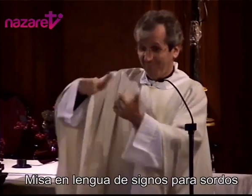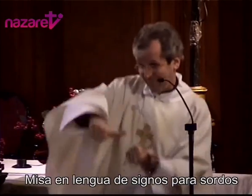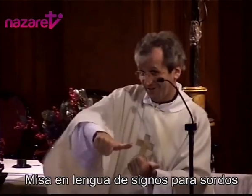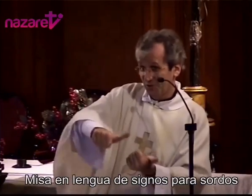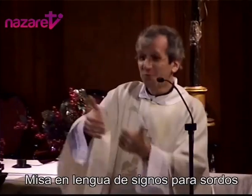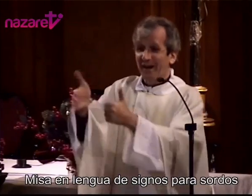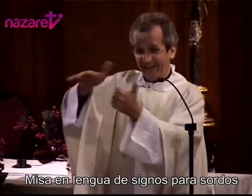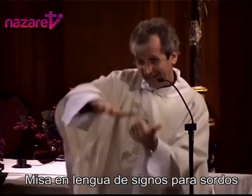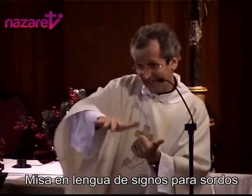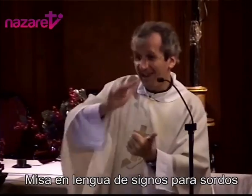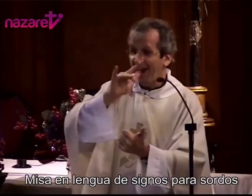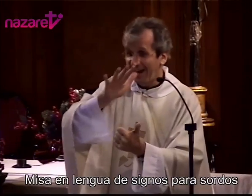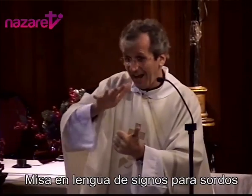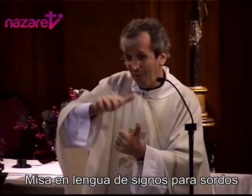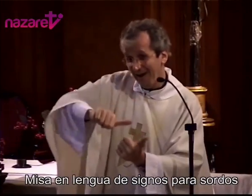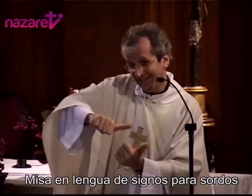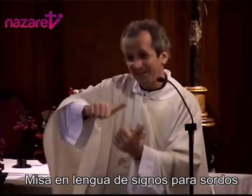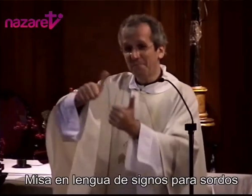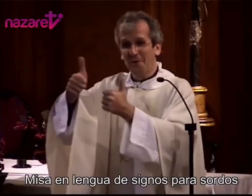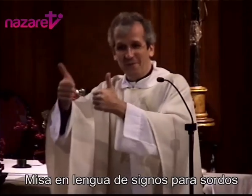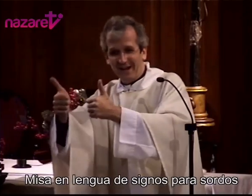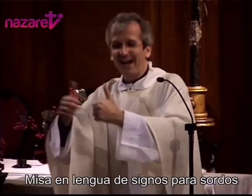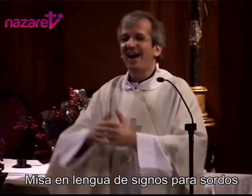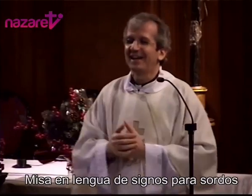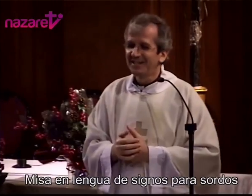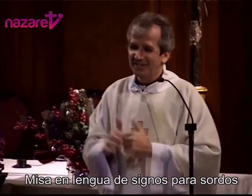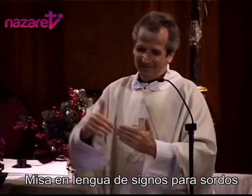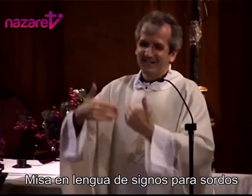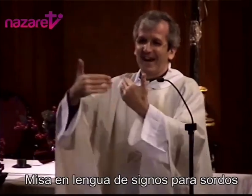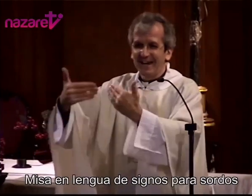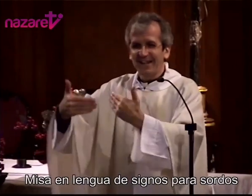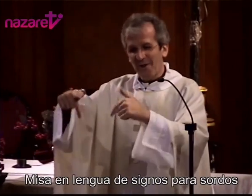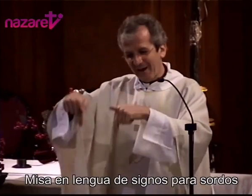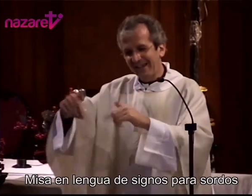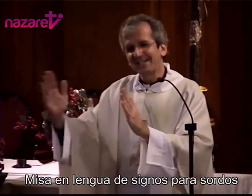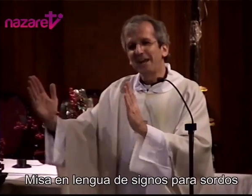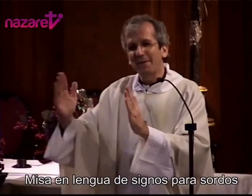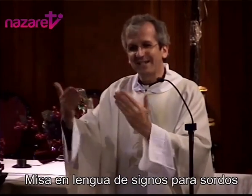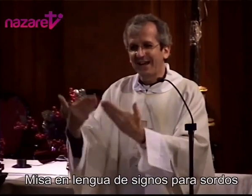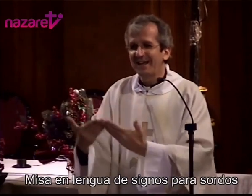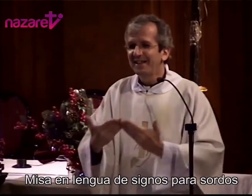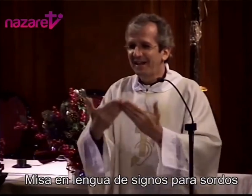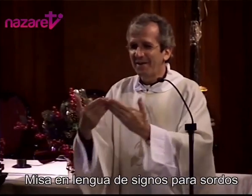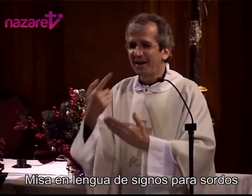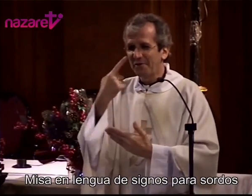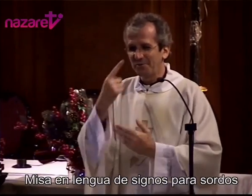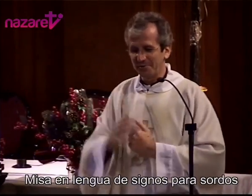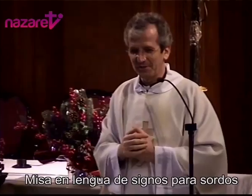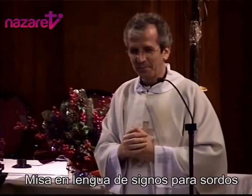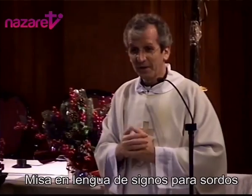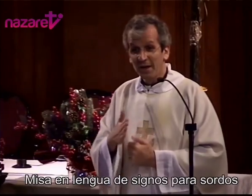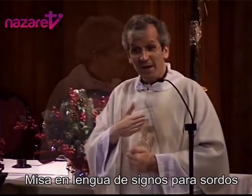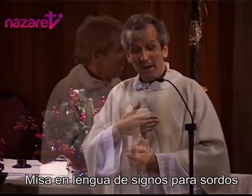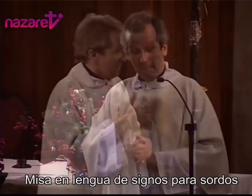de sumergirse en el agua y volver a salir del agua, que es el pasaje del Evangelio que hemos